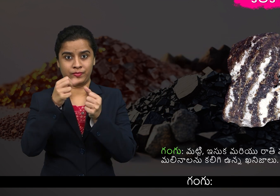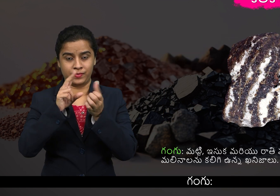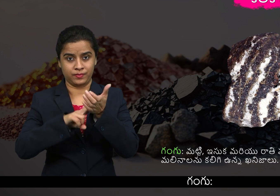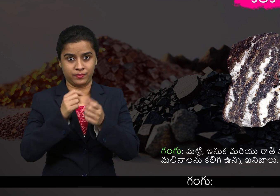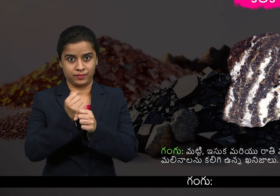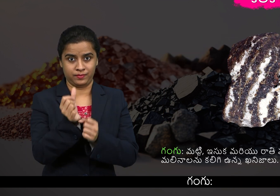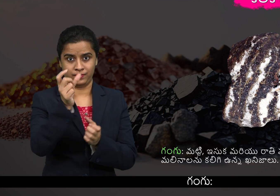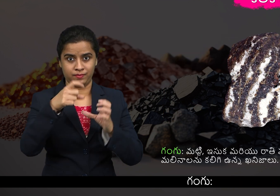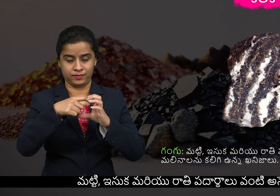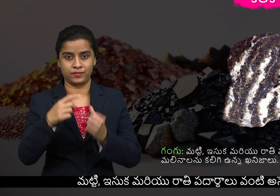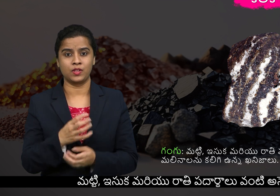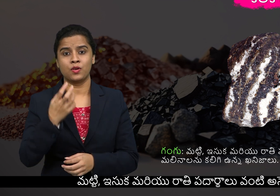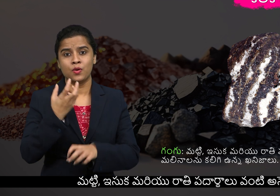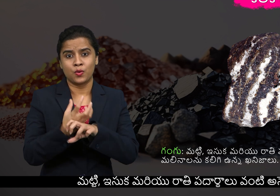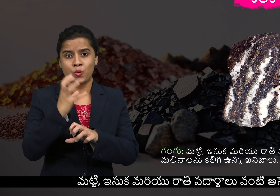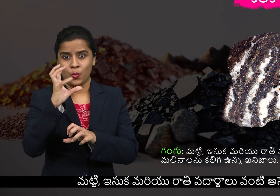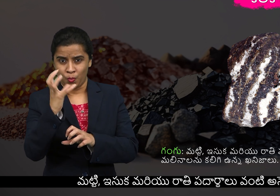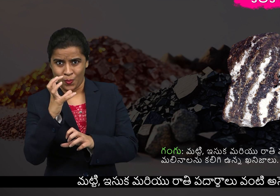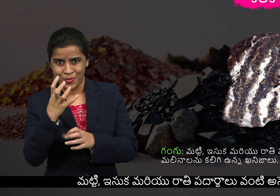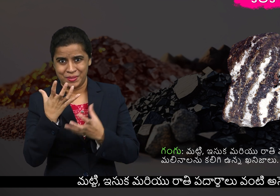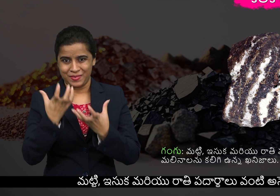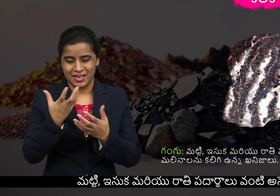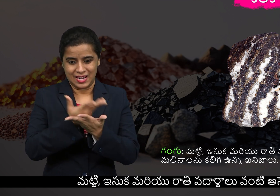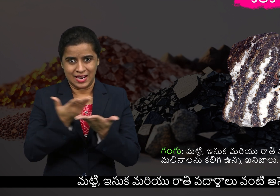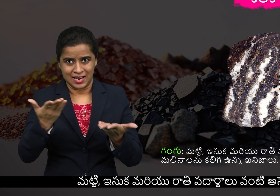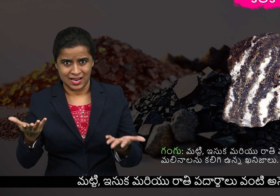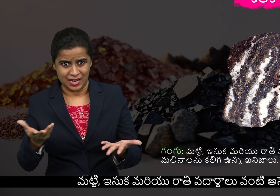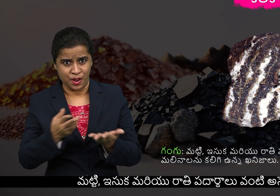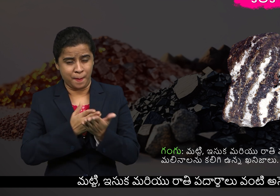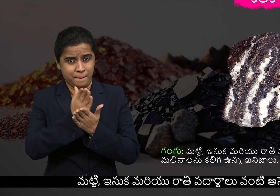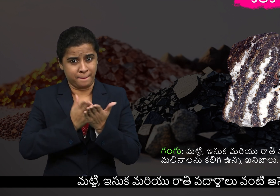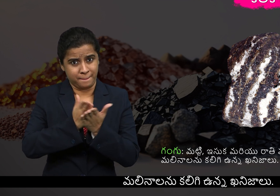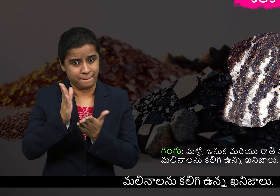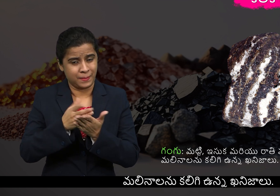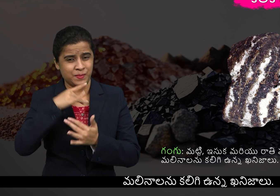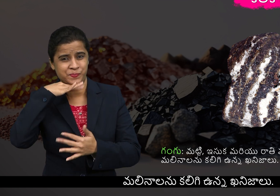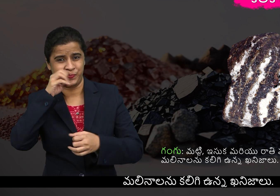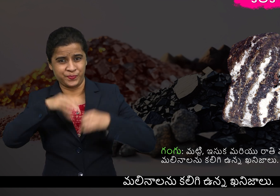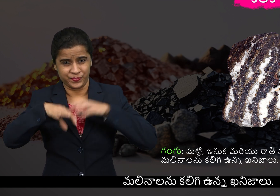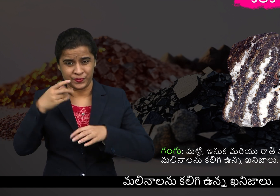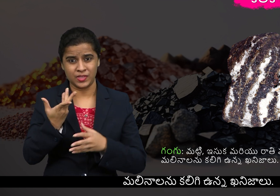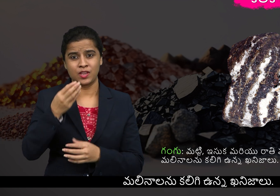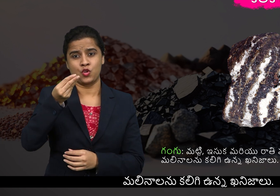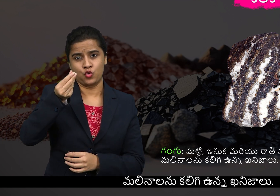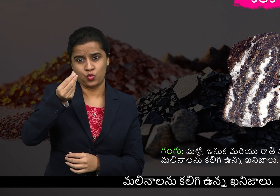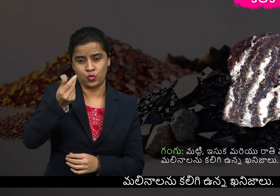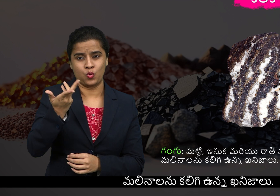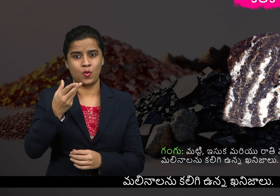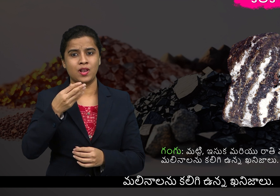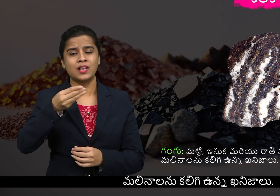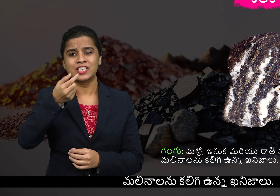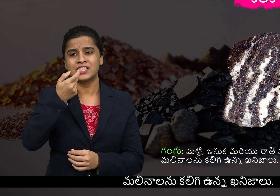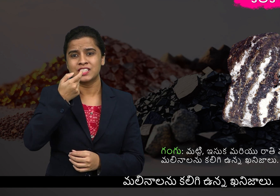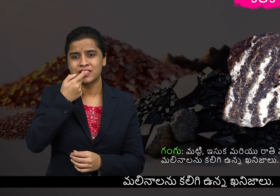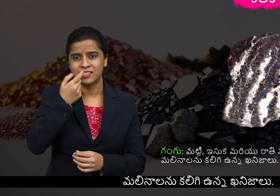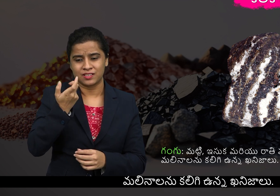గంగు. మట్టి, ఇసుక మరియు రాతి పదార్థాలు వంటి అనేక రకాల మలినాలను కలిగి ఉన్న